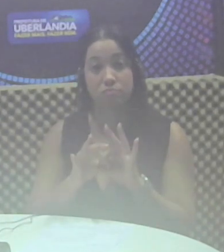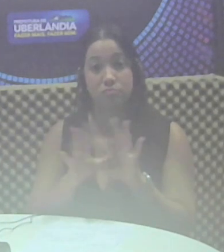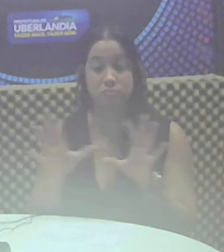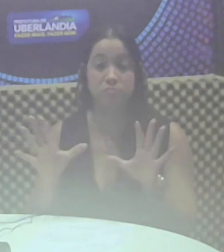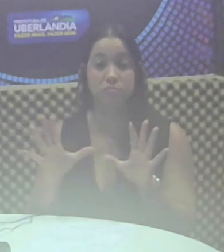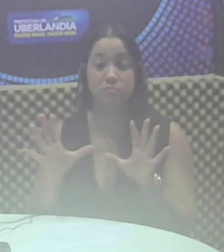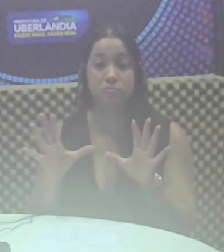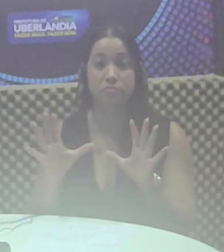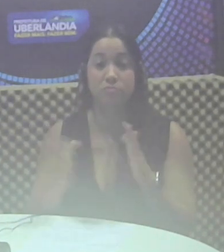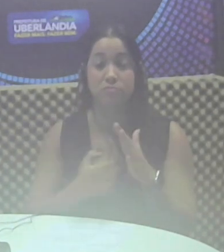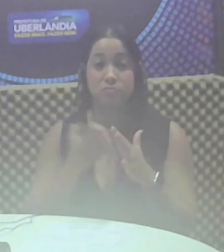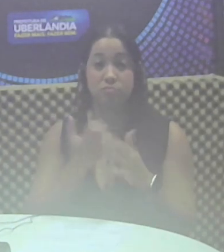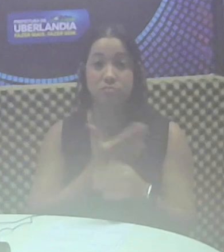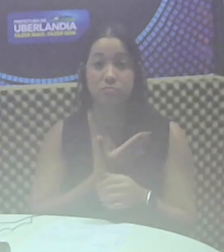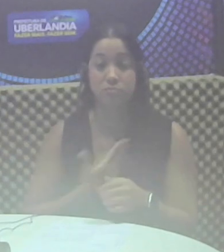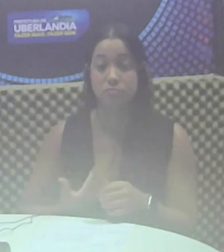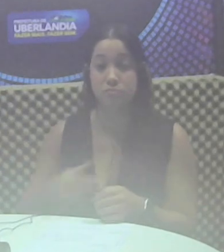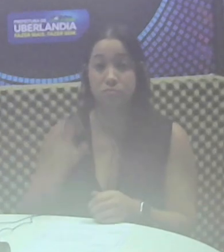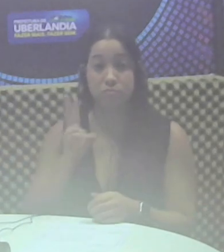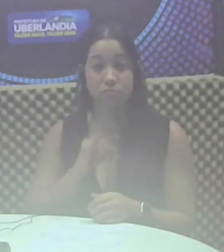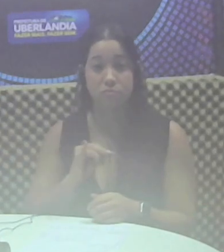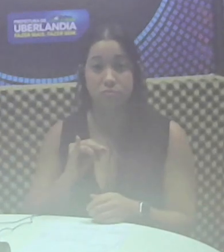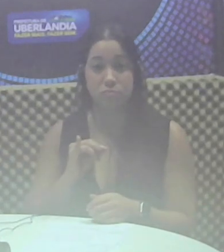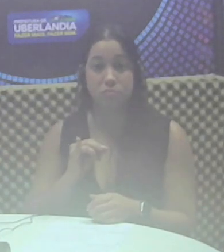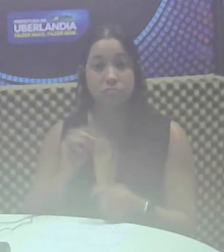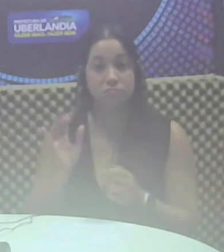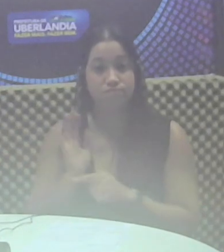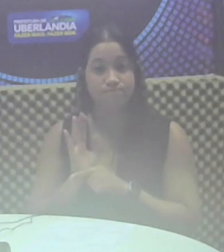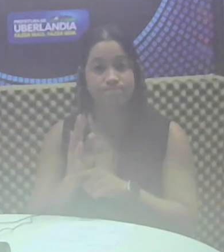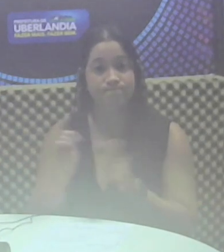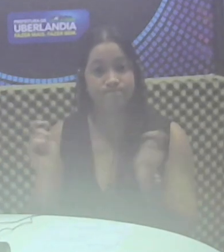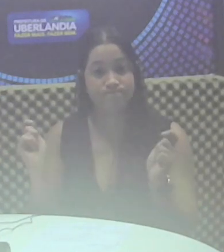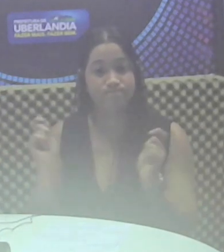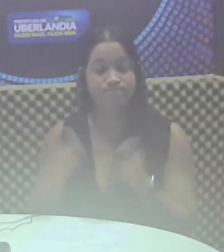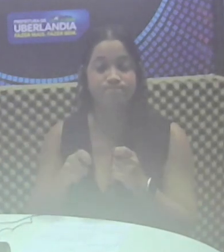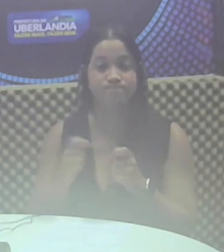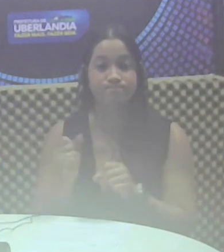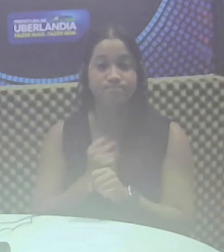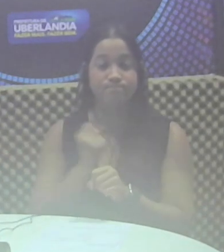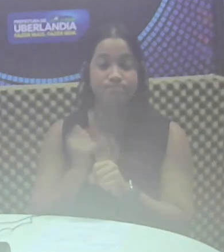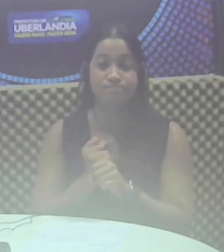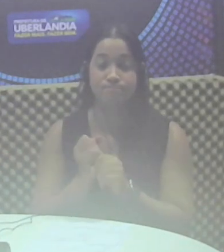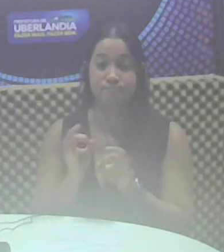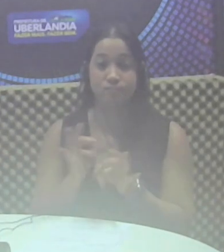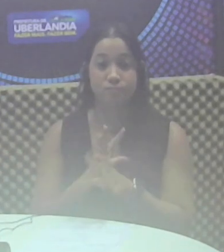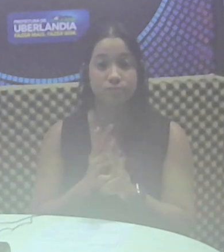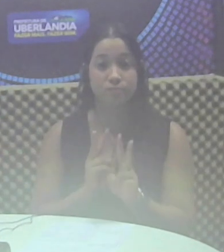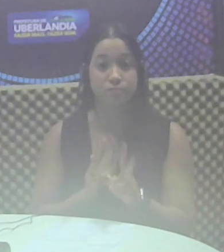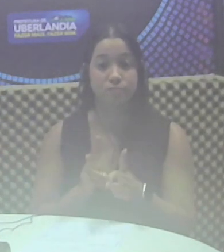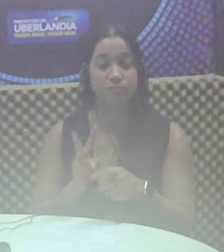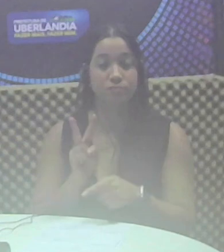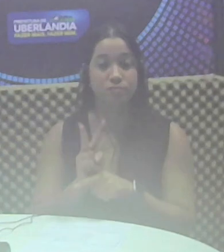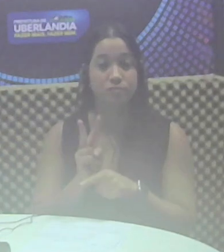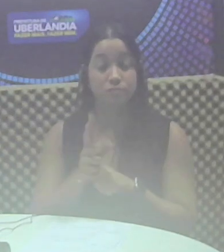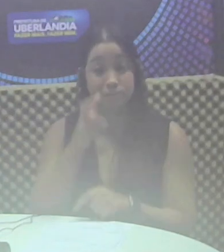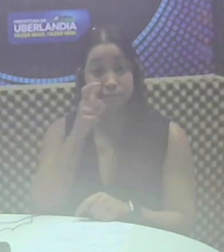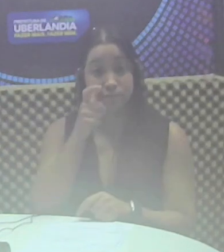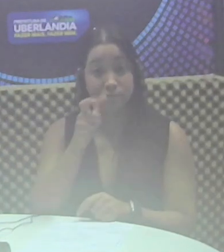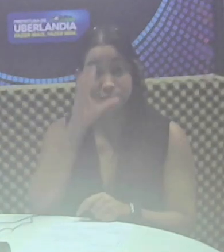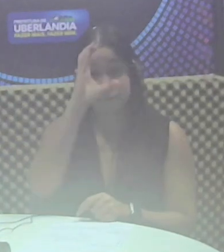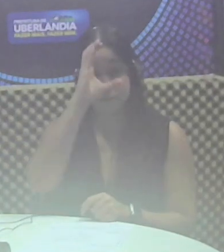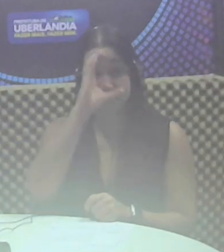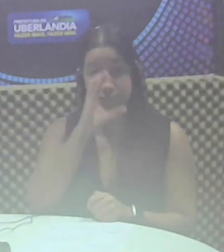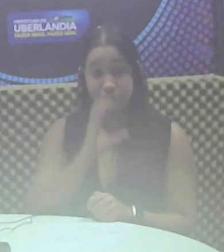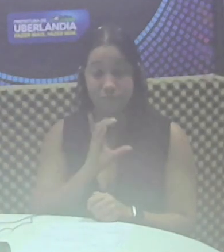pela Companhia do Governo serão satisfatórios para a concretização da obra, sempre prezando pelo interesse do cidadão